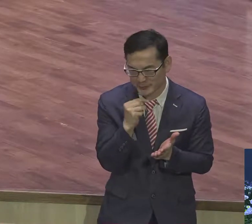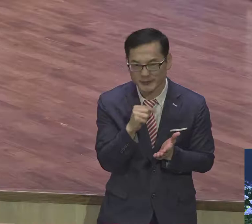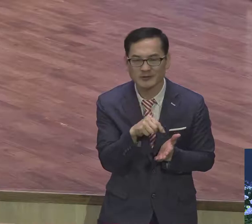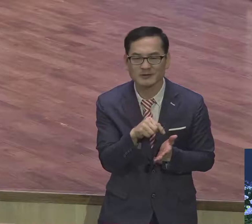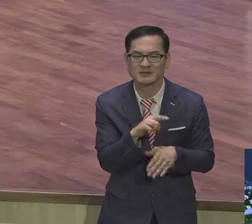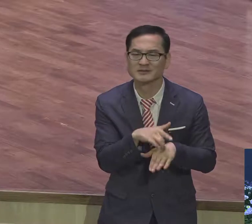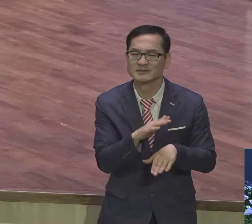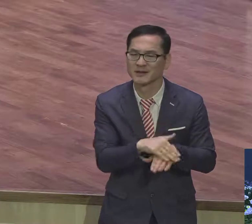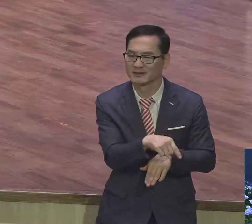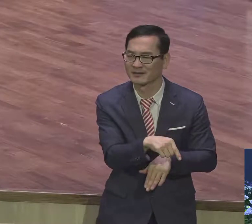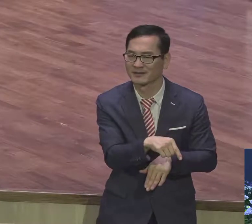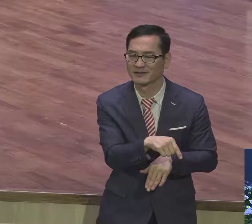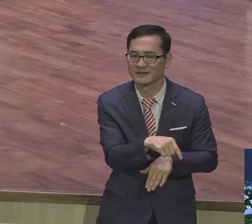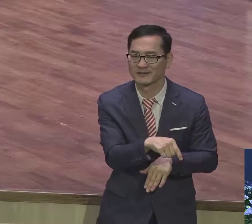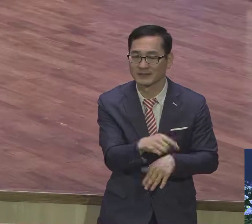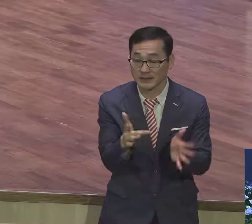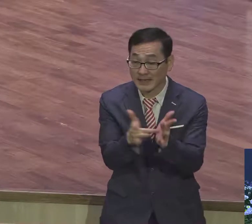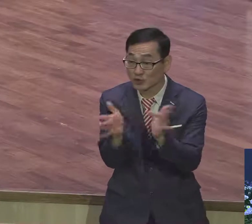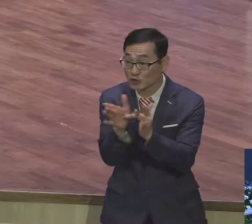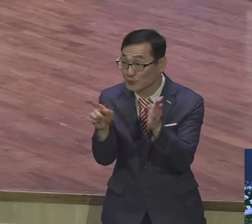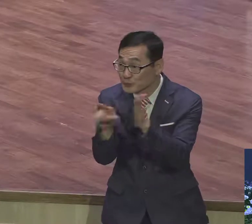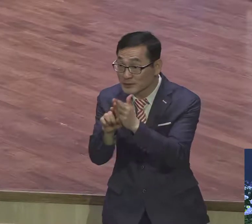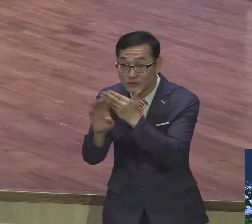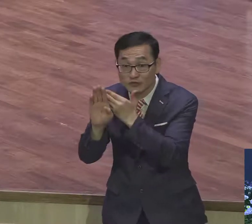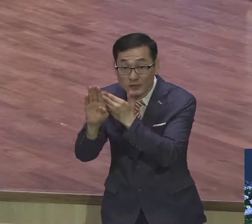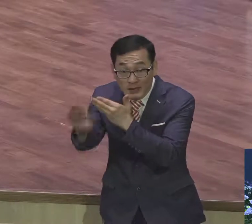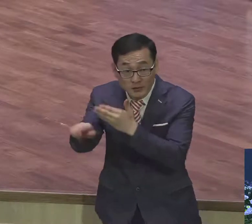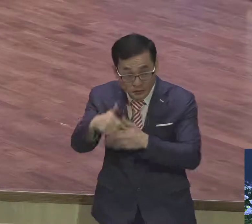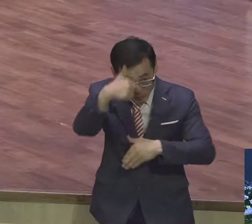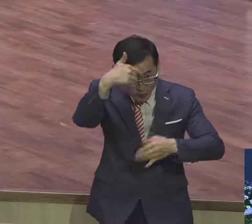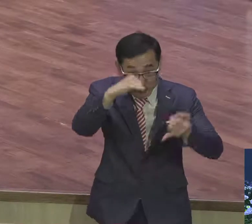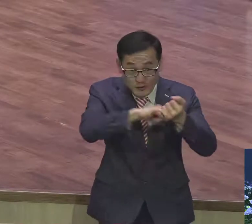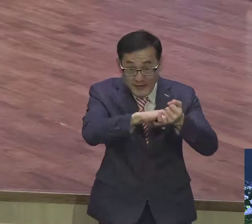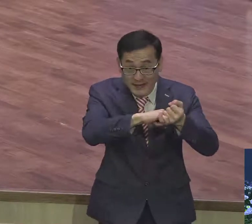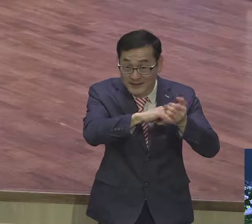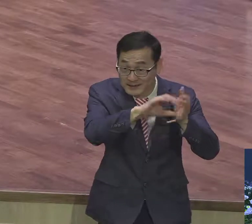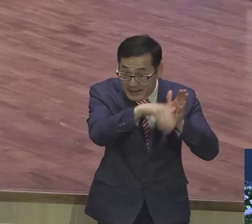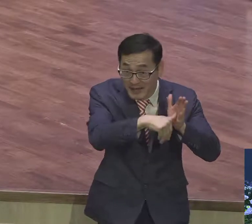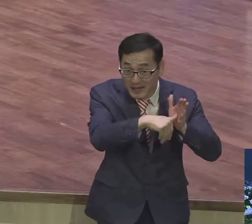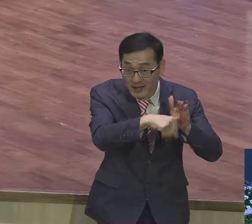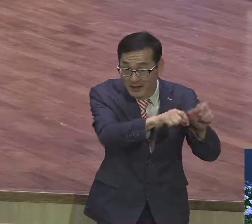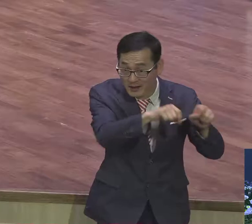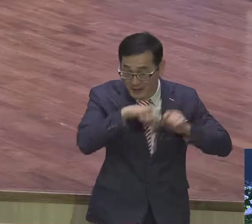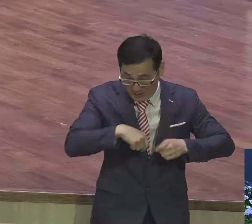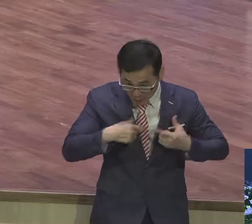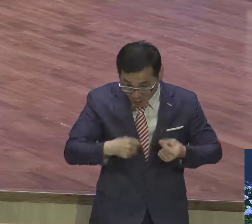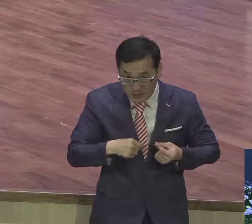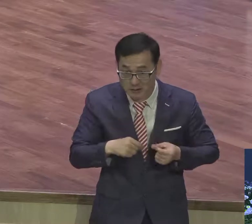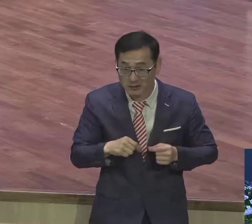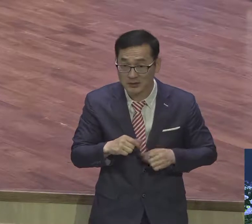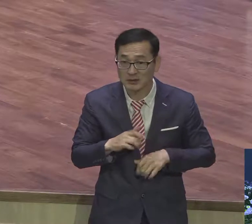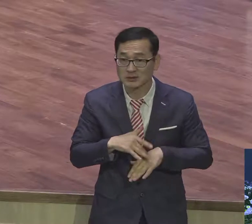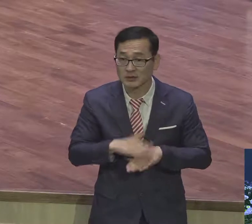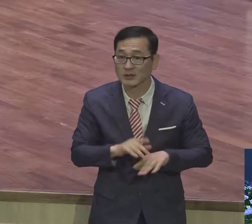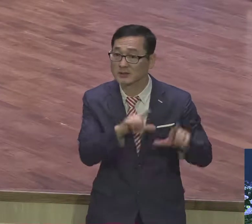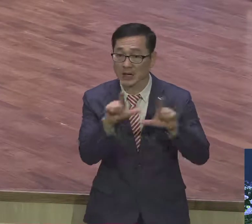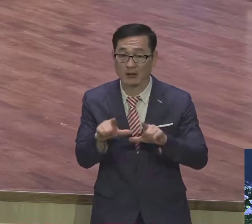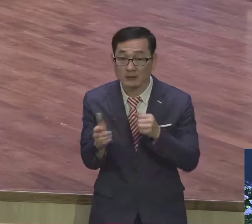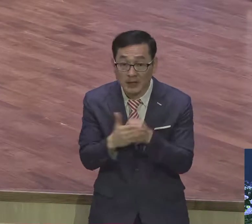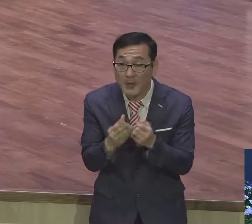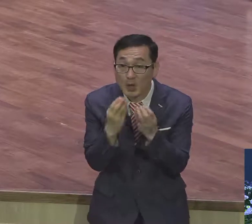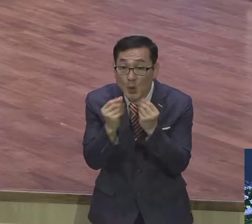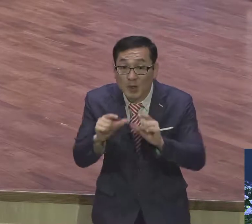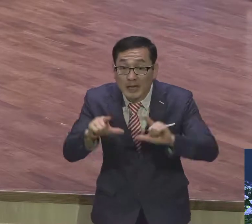예수를 믿은 후에도 구약적 사고방식이 있는 유대교 출신 기독교인들은 토요일에